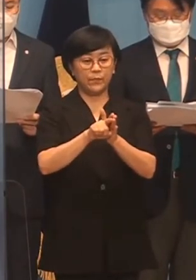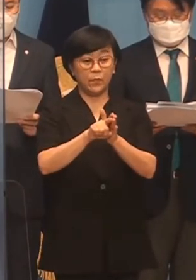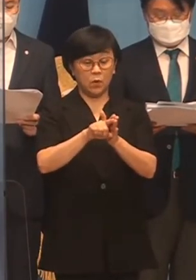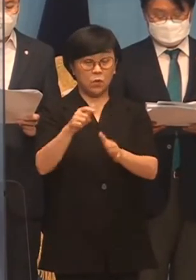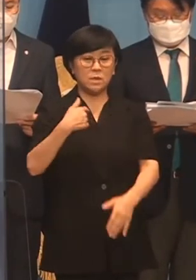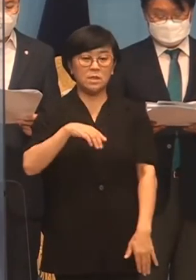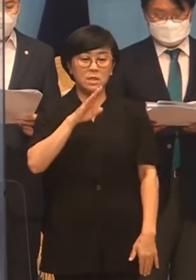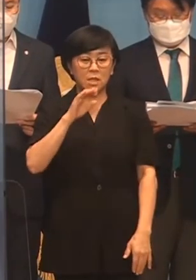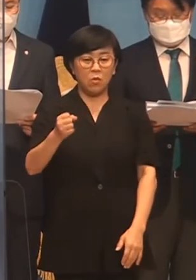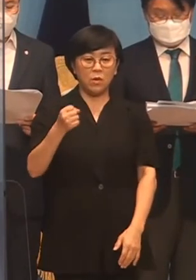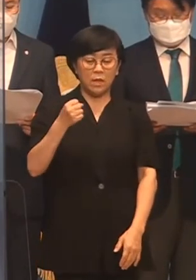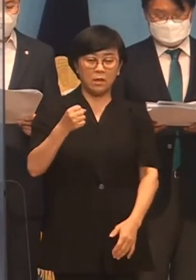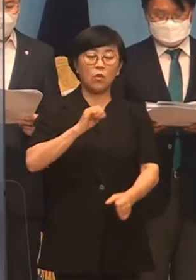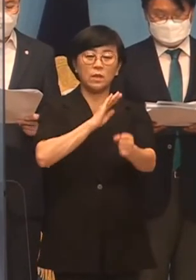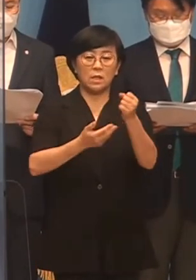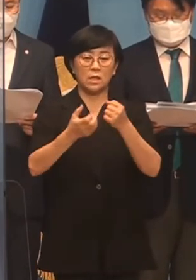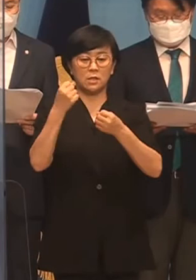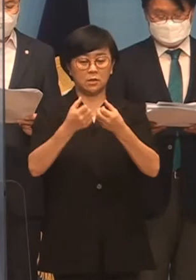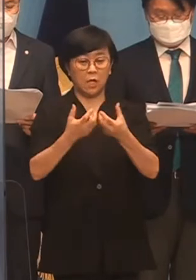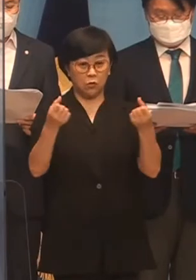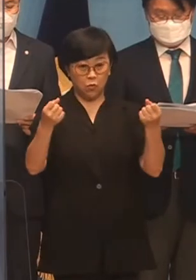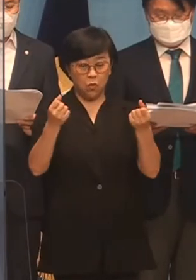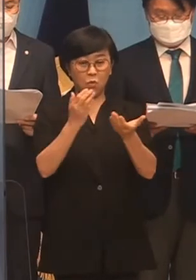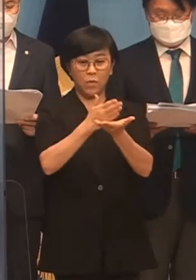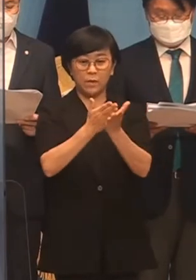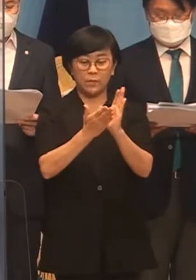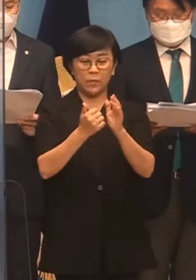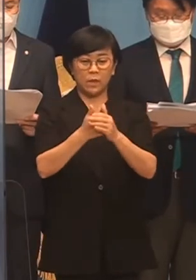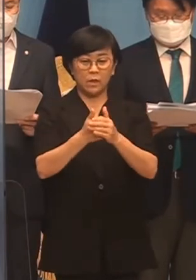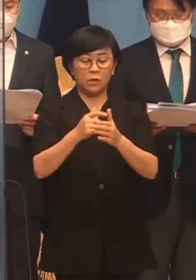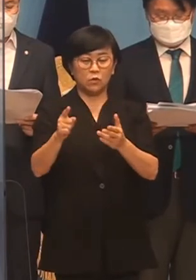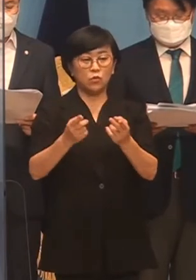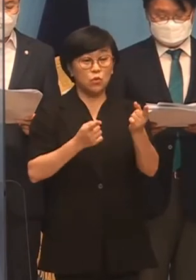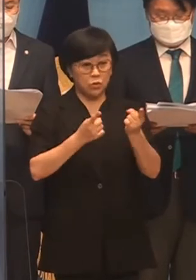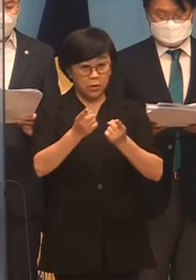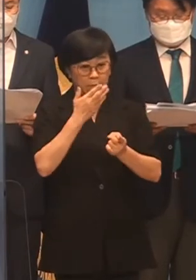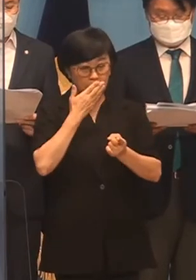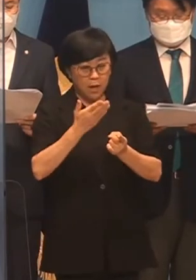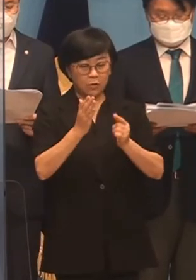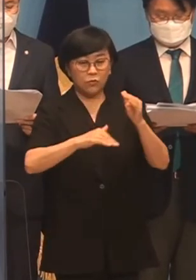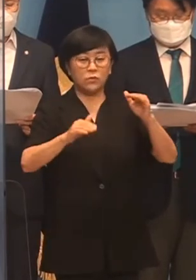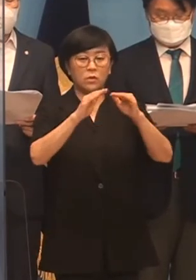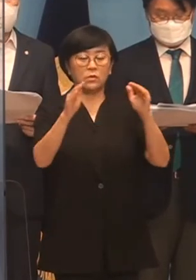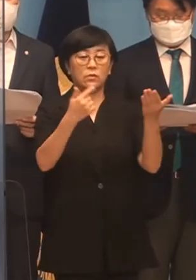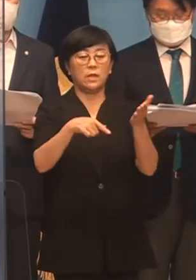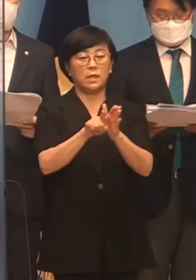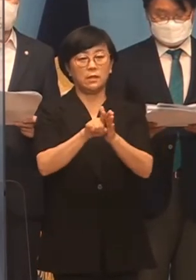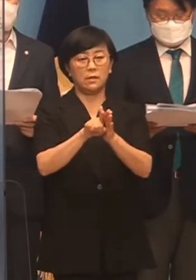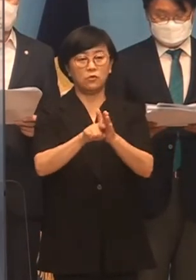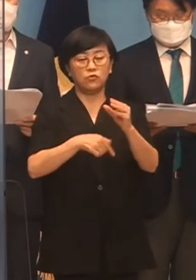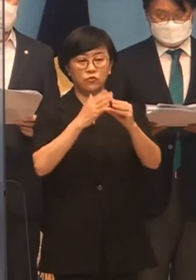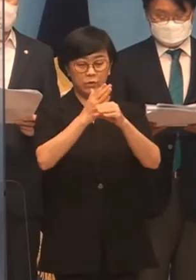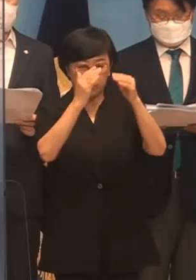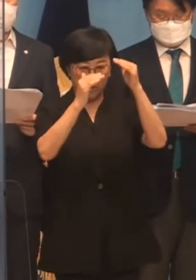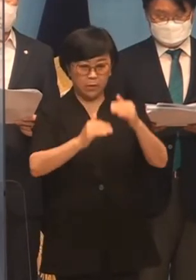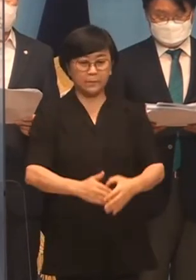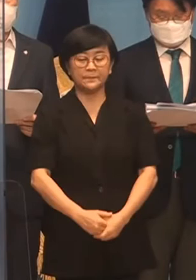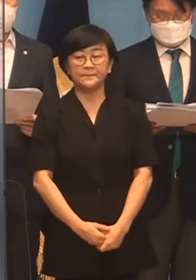무소불위 검찰권을 분산하여 권력기관 간 견제와 균형을 유지하는 것, 이것이 검찰개혁의